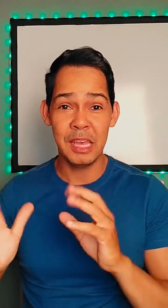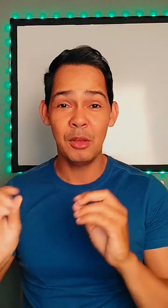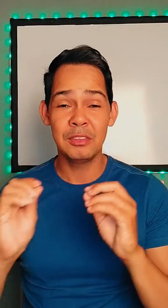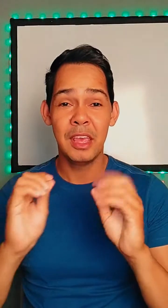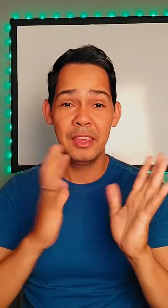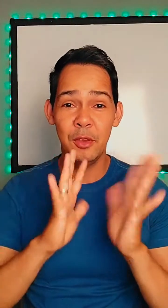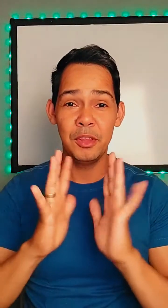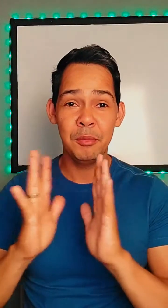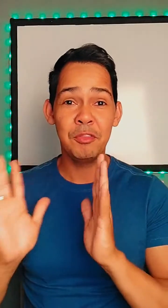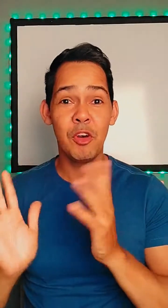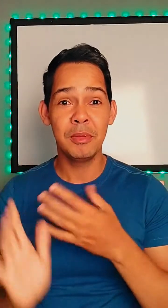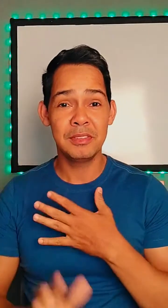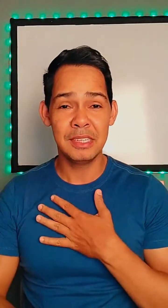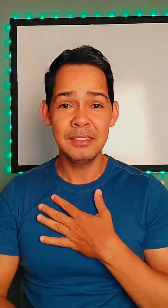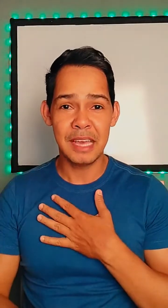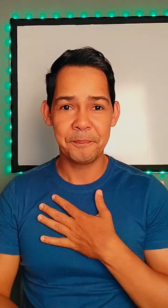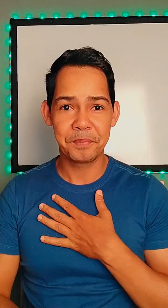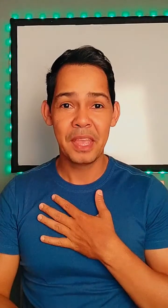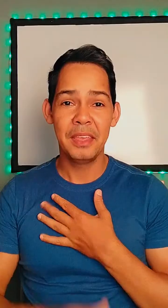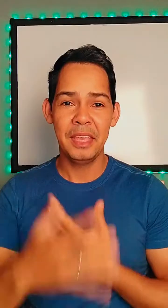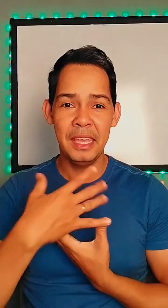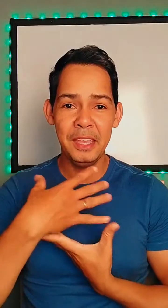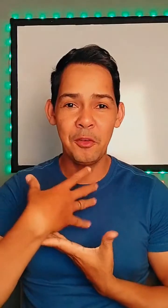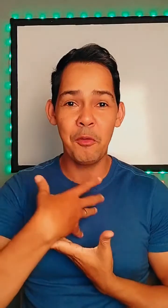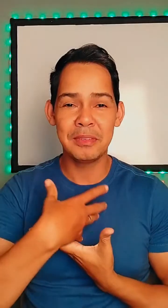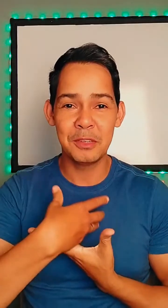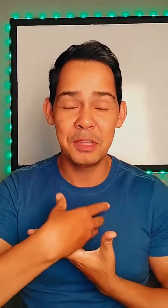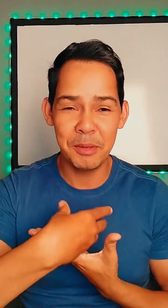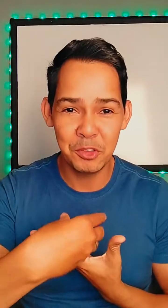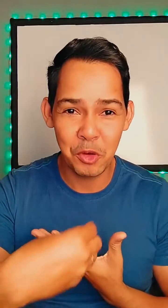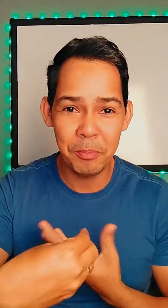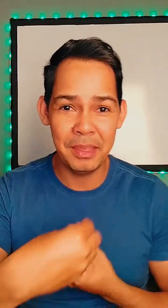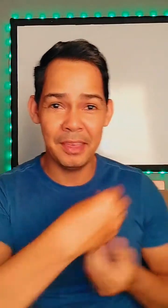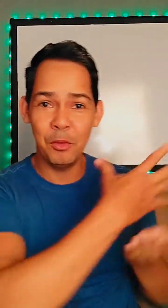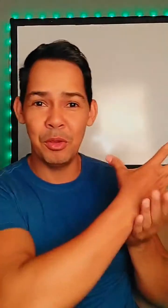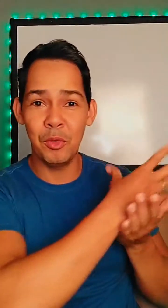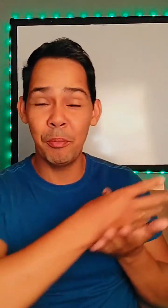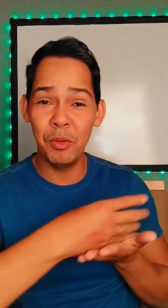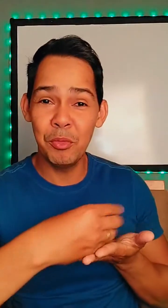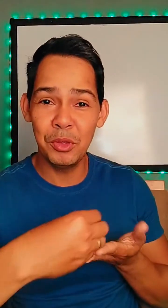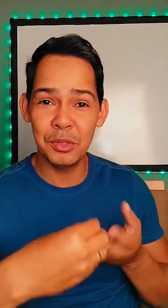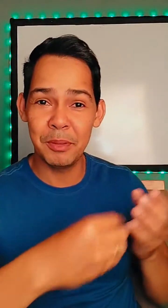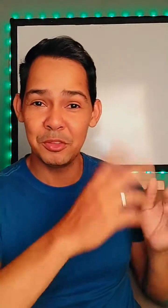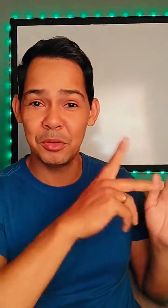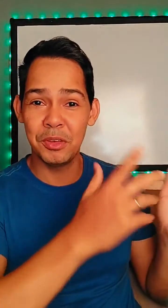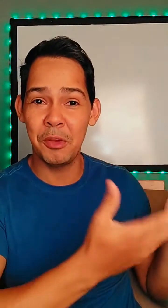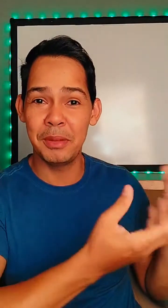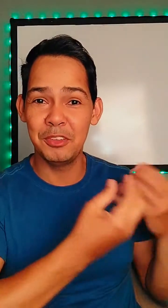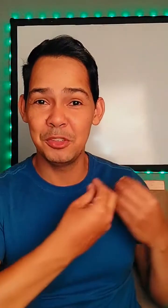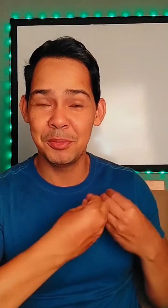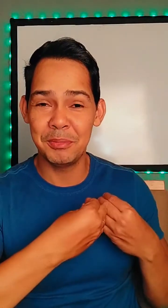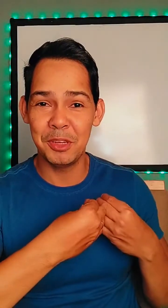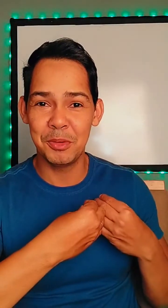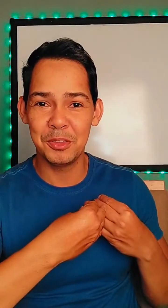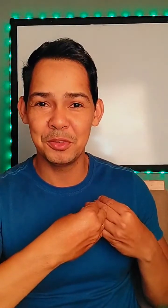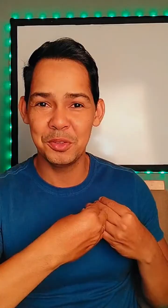aulas e eu tenho uma forma de sinalizar. E aí, com o passar do tempo, a gente copia. Eu copio muito da pessoa com quem eu aprendi, do meu primeiro professor.